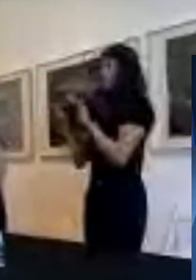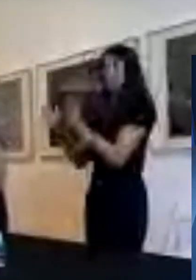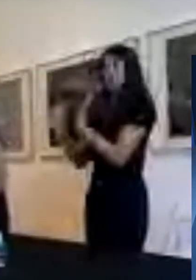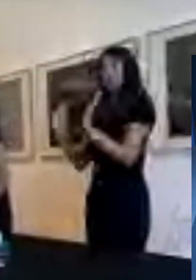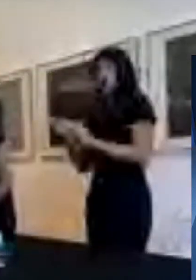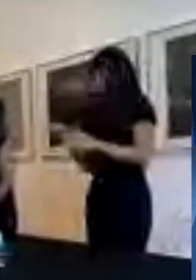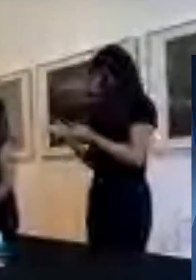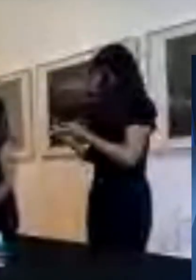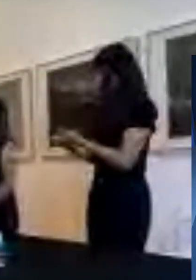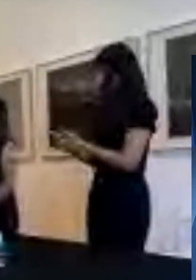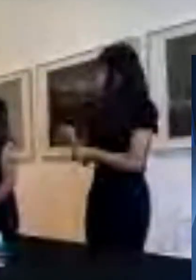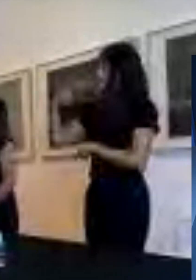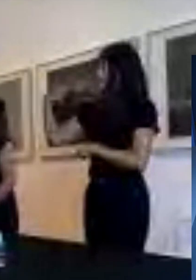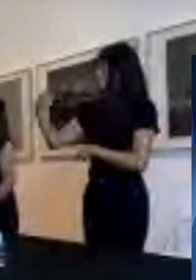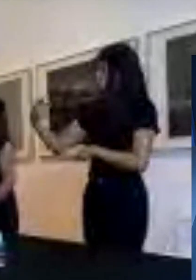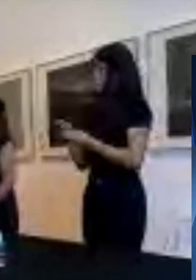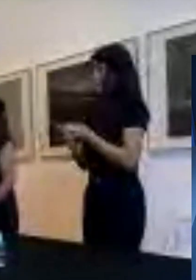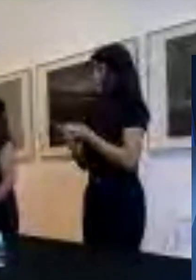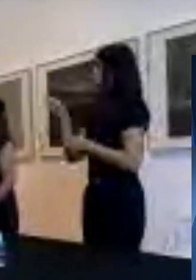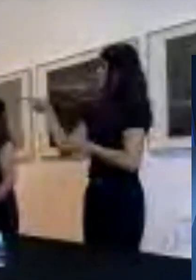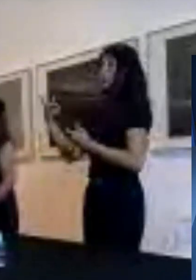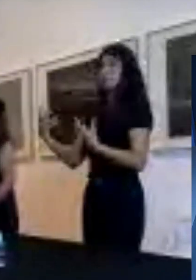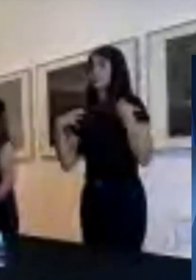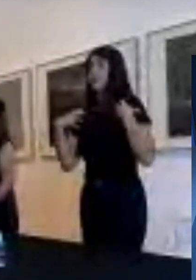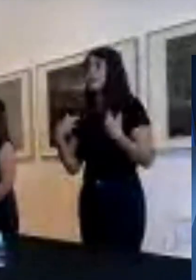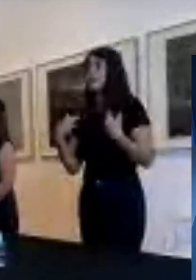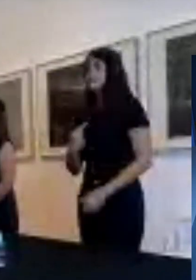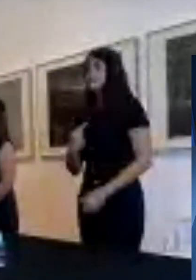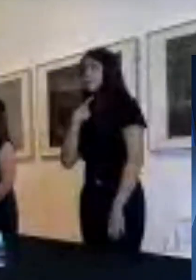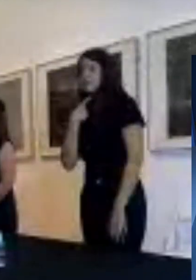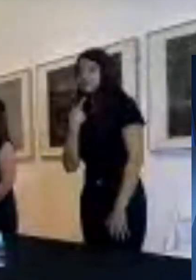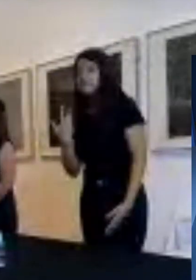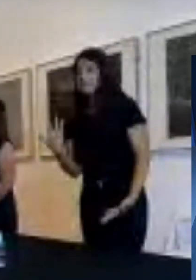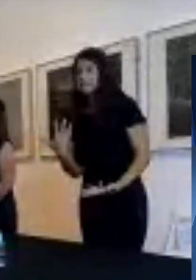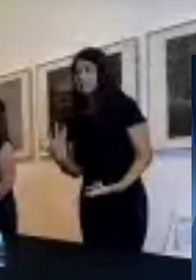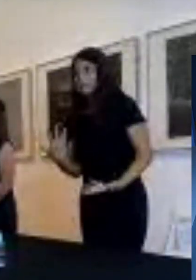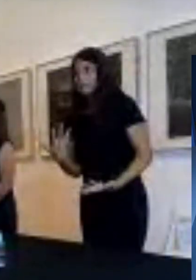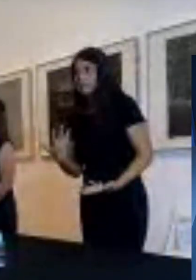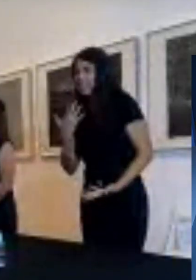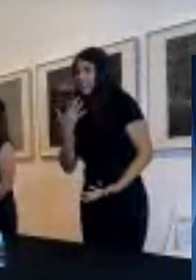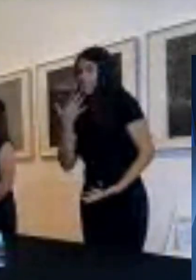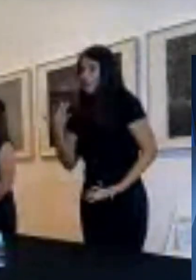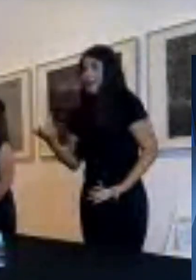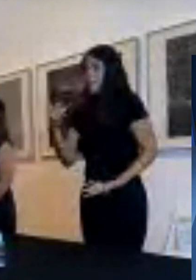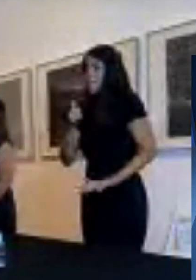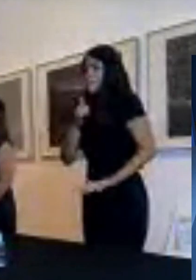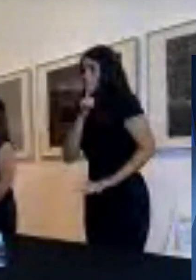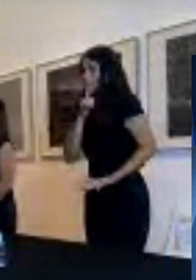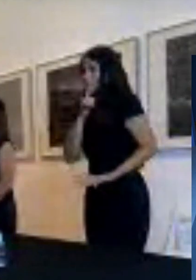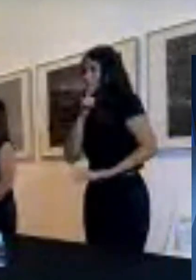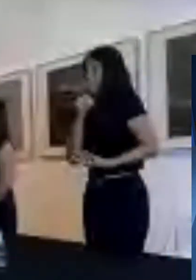ya no se cantaba. En la próxima mediación te tienes tú. Perdón, ¿qué estamos hablando?